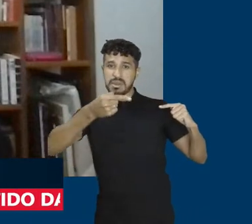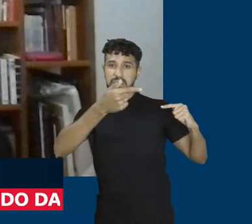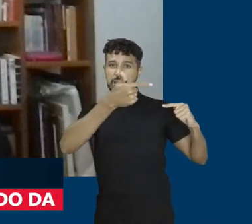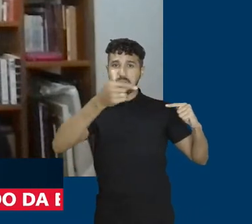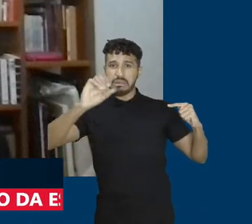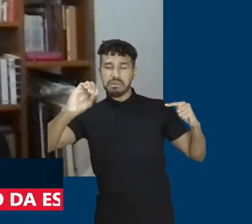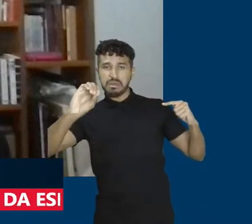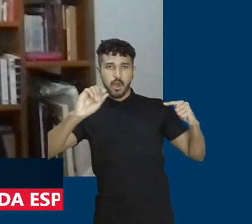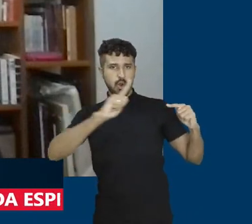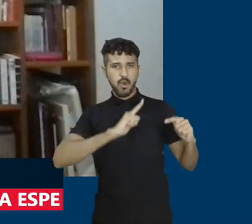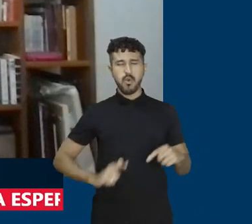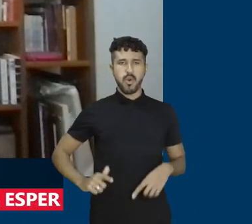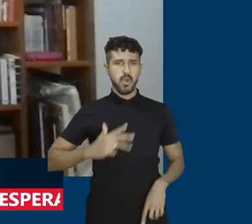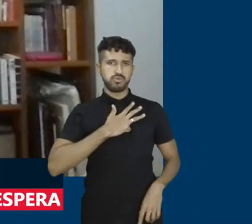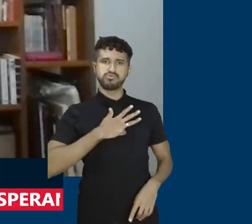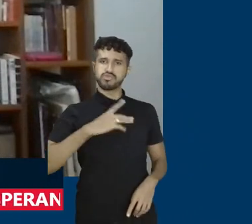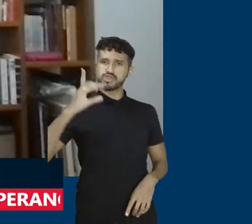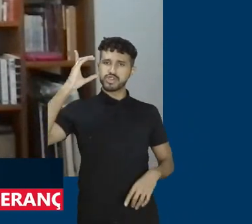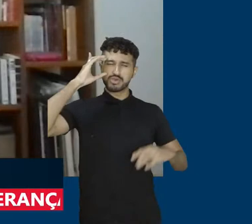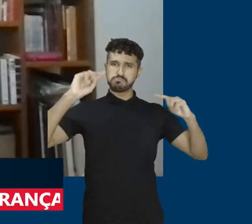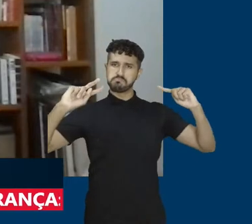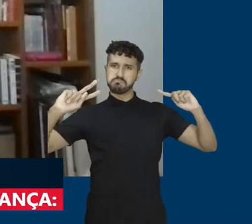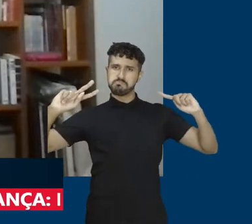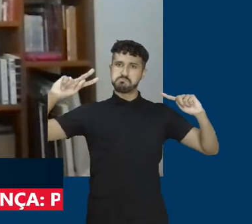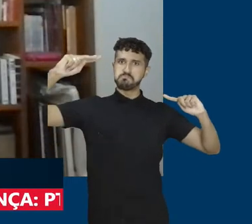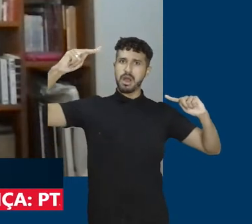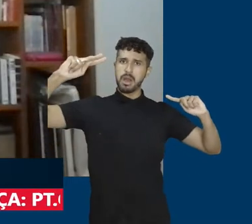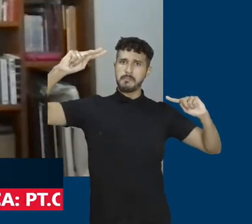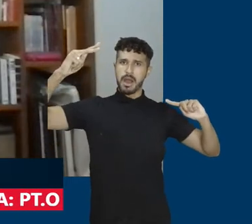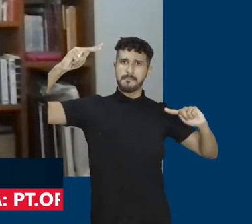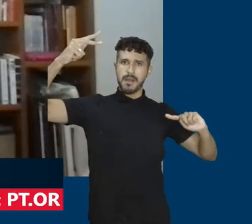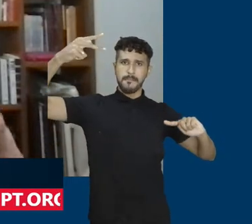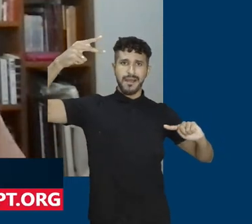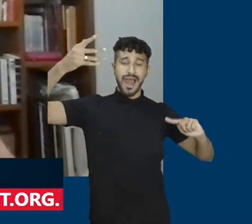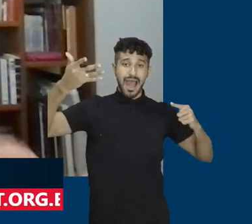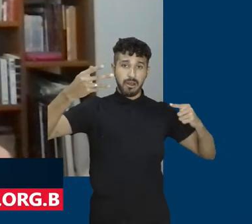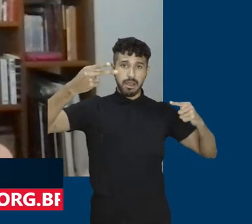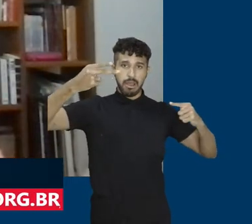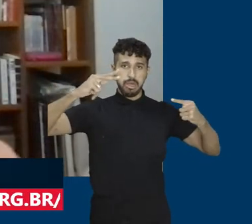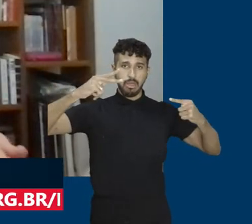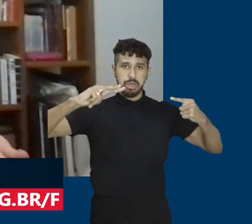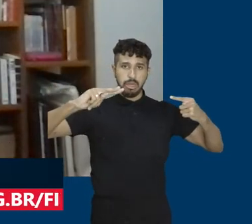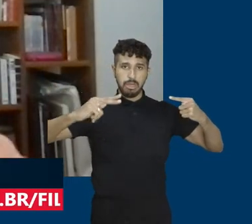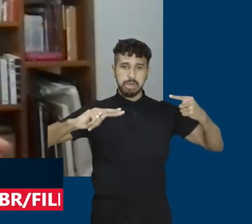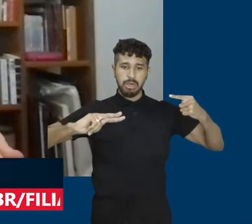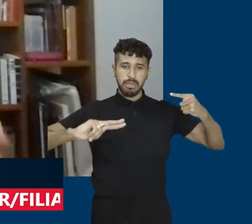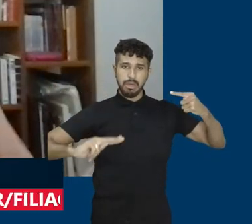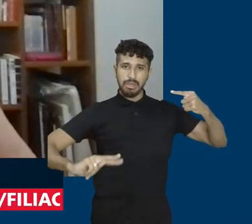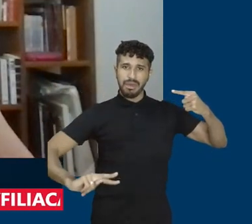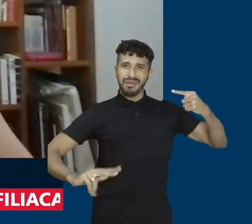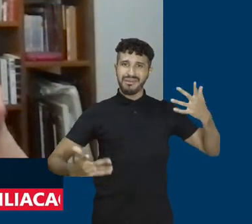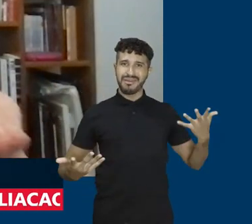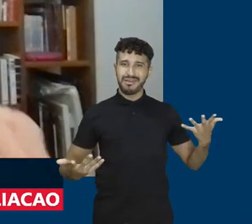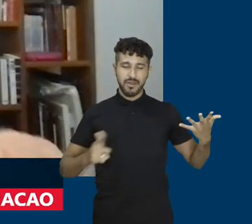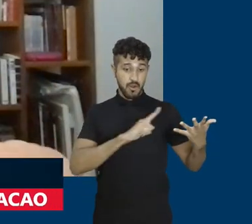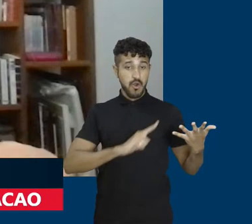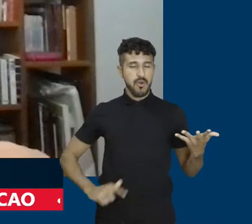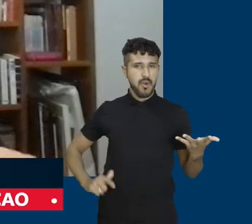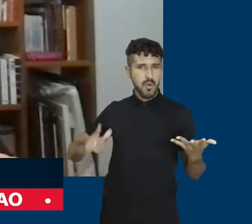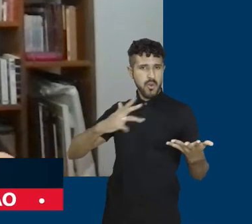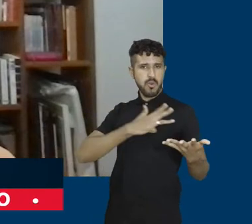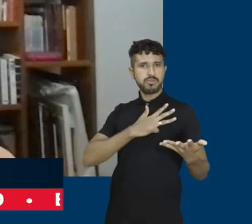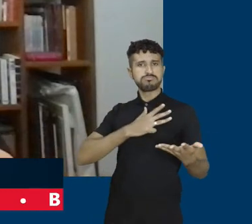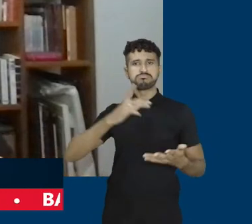governos Lula e Dilma, muito acima da inflação. Então, está acontecendo o oposto, né? Nos governos Lula e Dilma acontecia o quê? Os preços